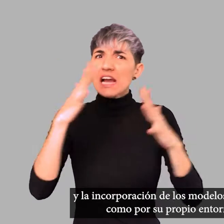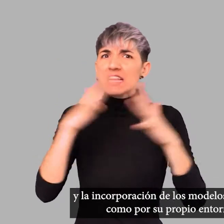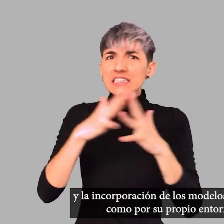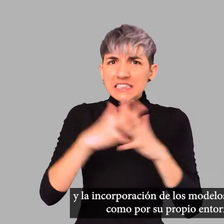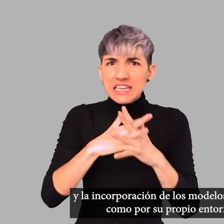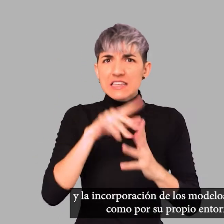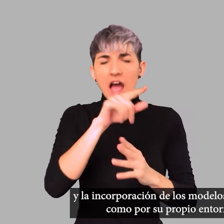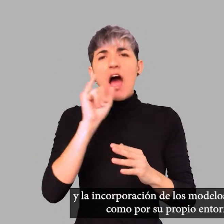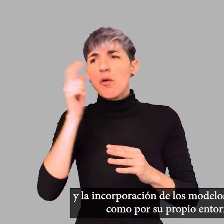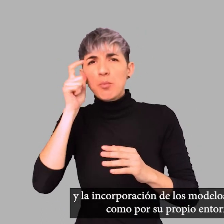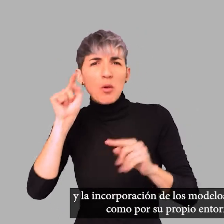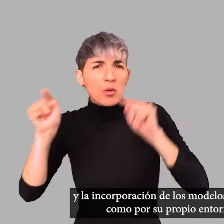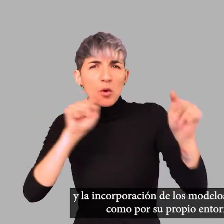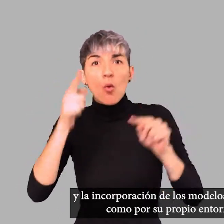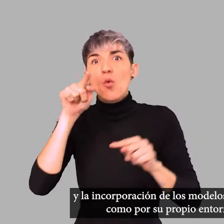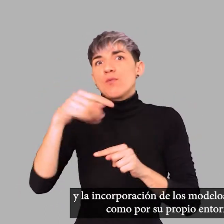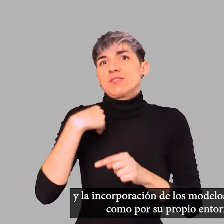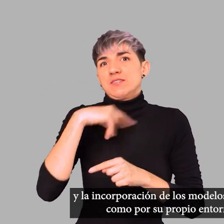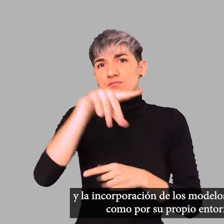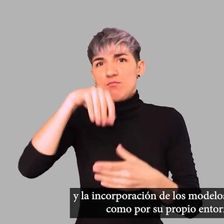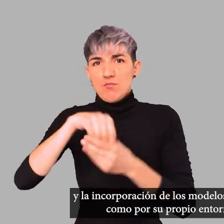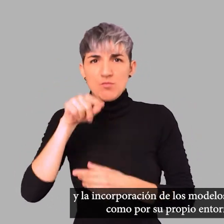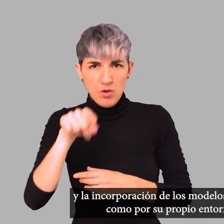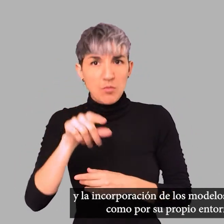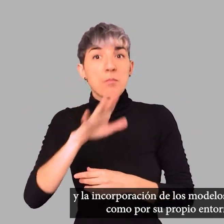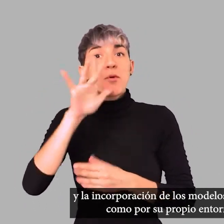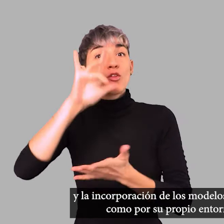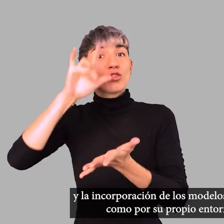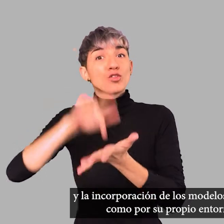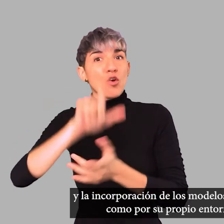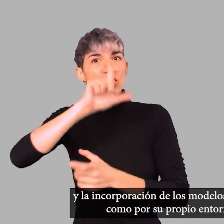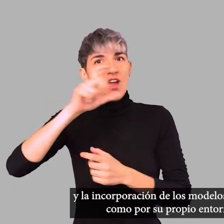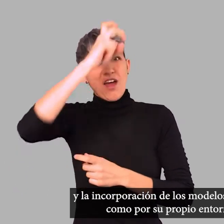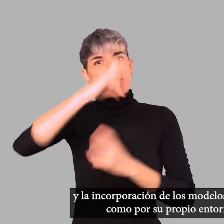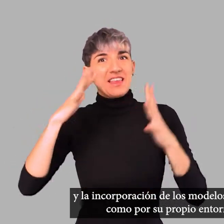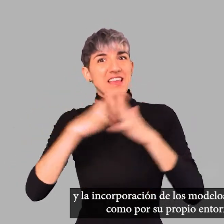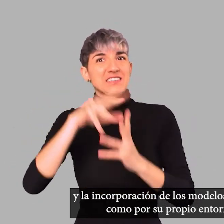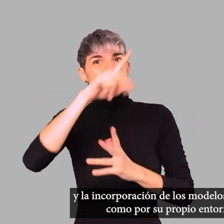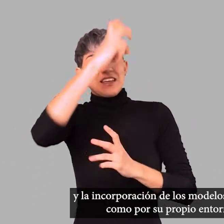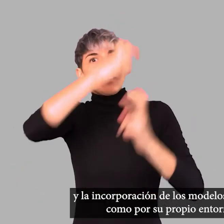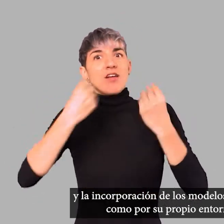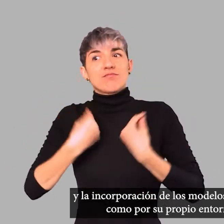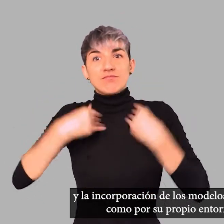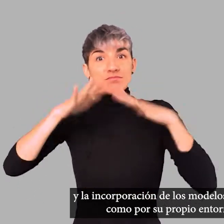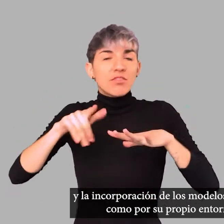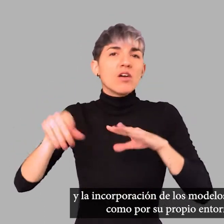los efectos de la repoblación y la incorporación de los modelos urbanos de Castilla como por su propio entorno geográfico,